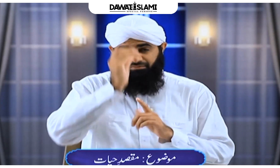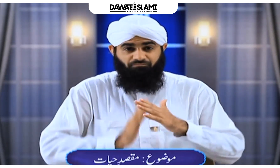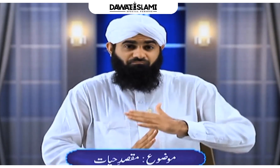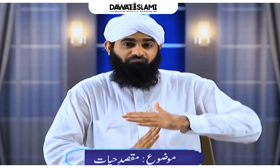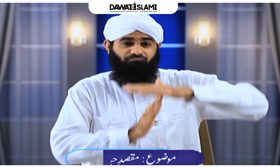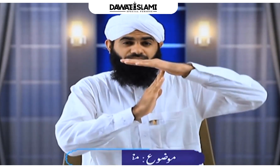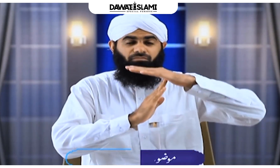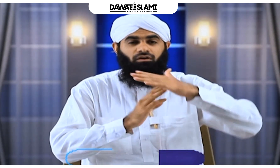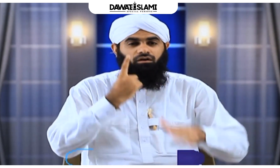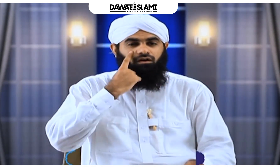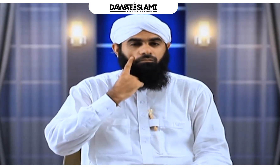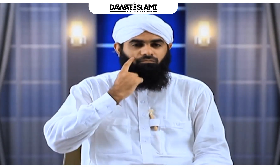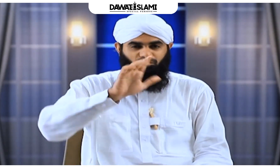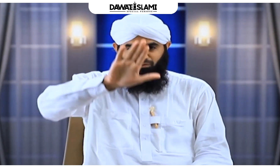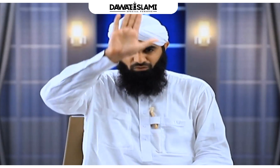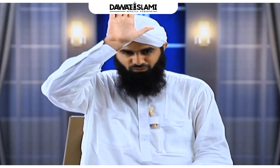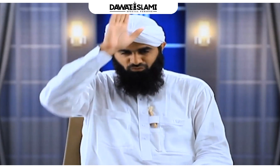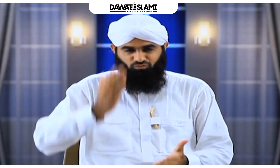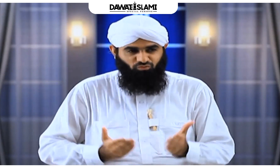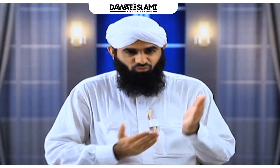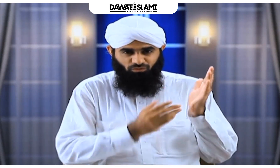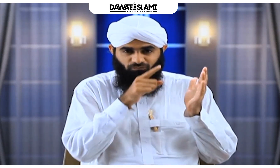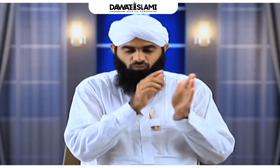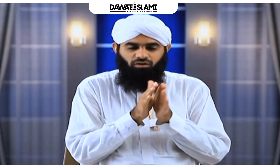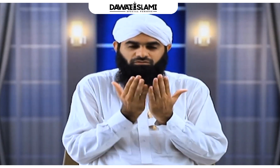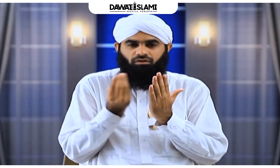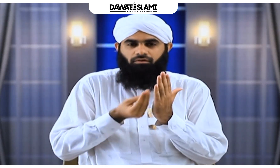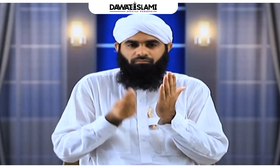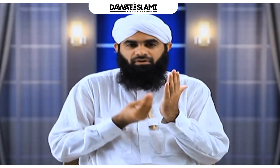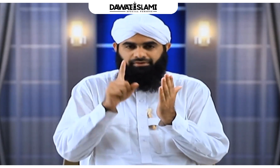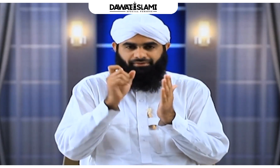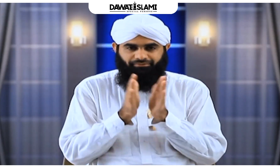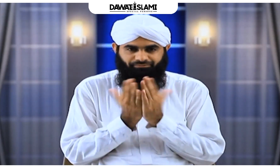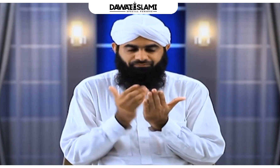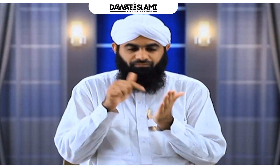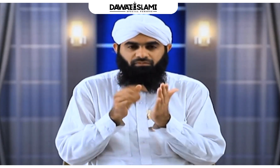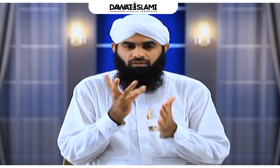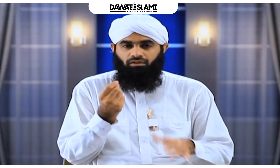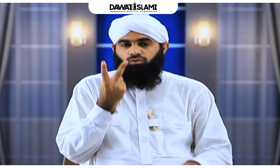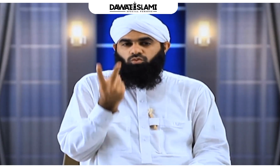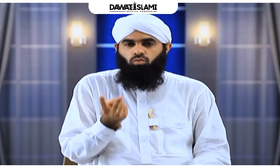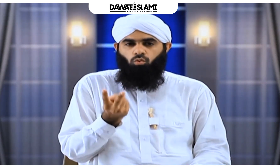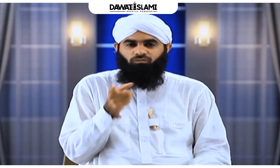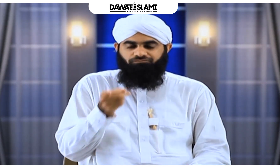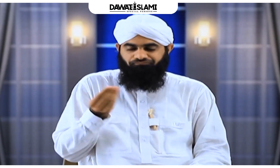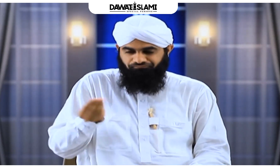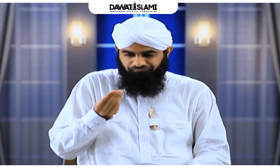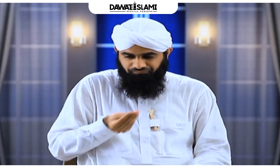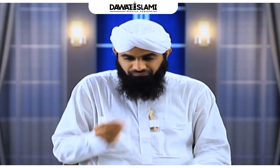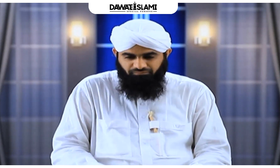الیاس قادری صاحب دامت برکاتہم العالیہ کے رسالے انمول ہیرے کے صفحہ نمبر 2 پر تحریر ہے کہ